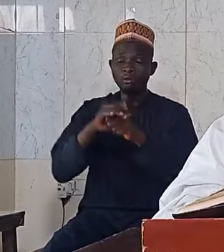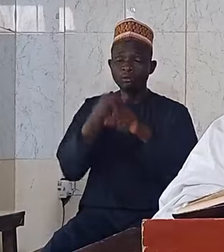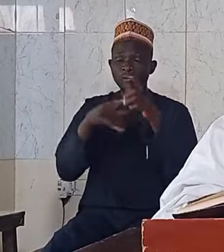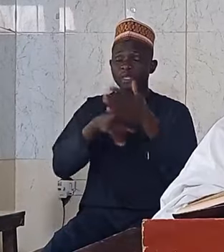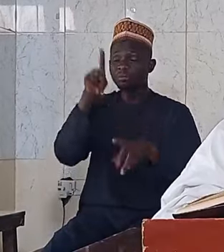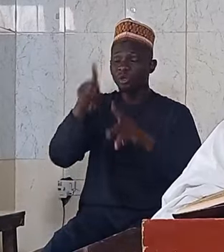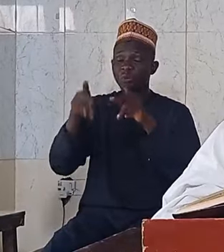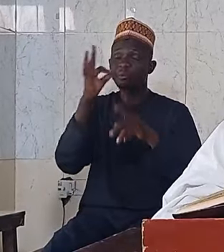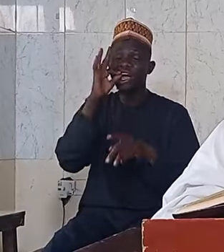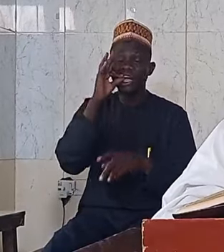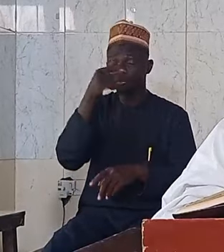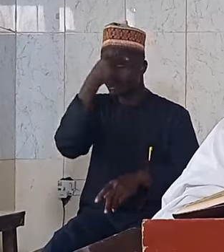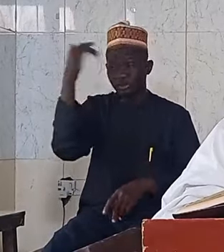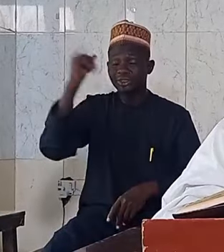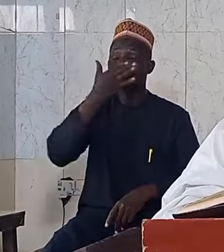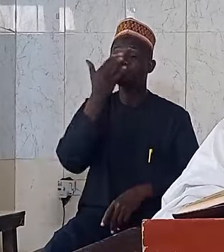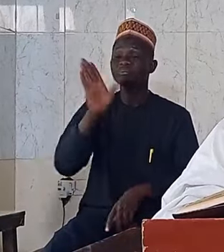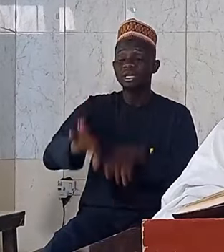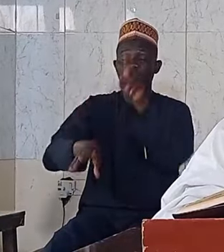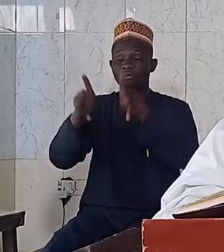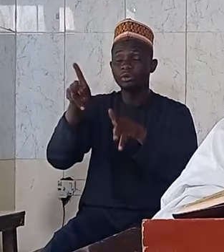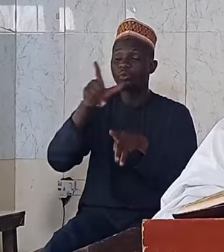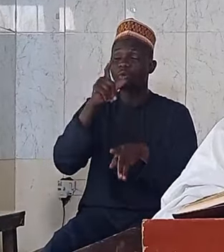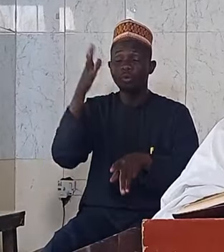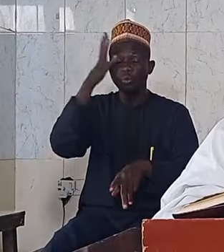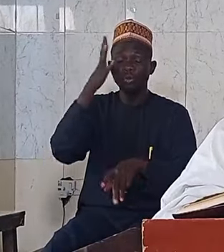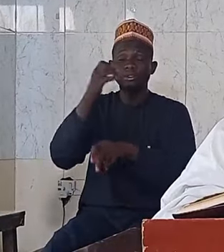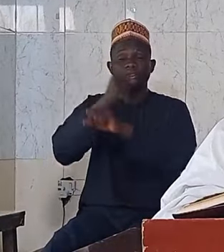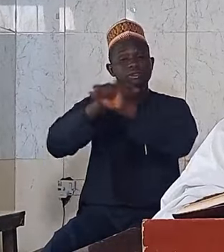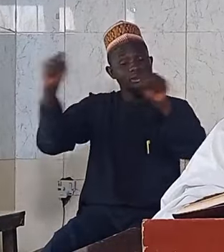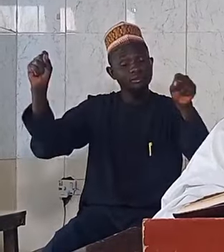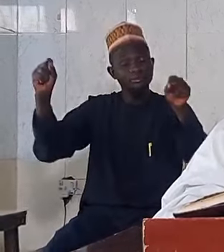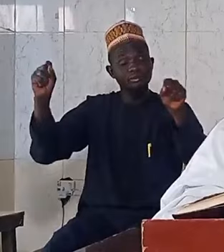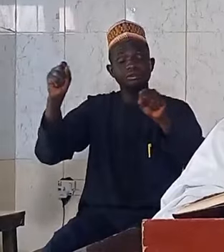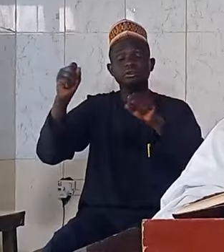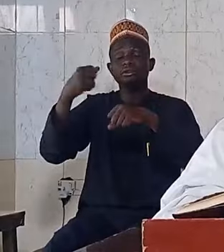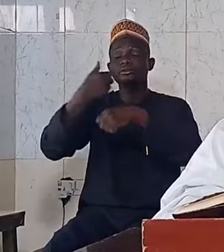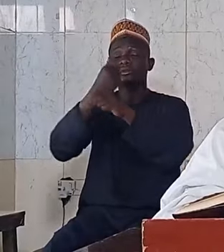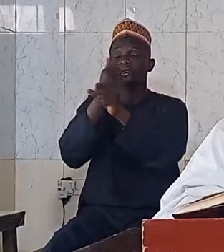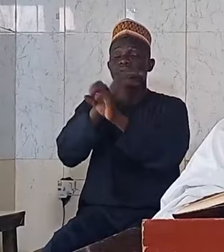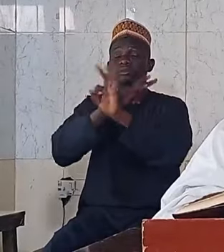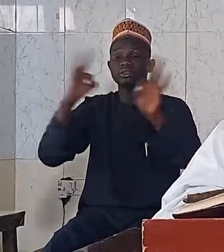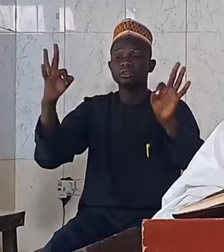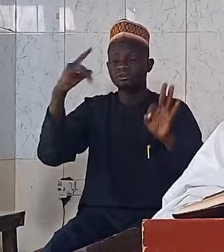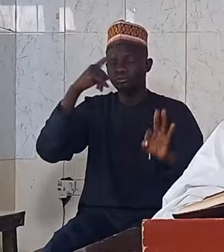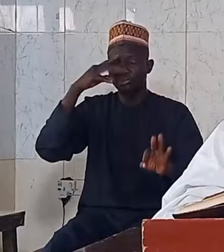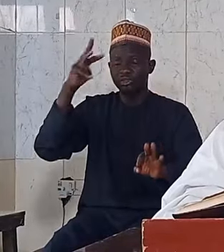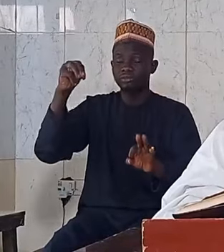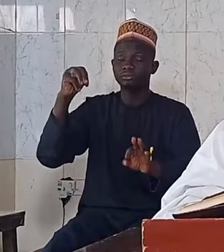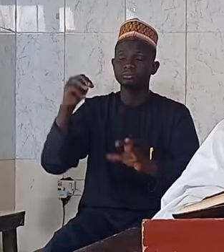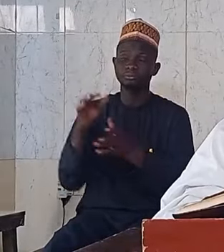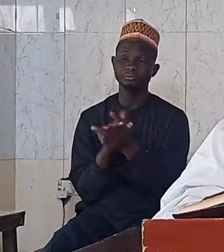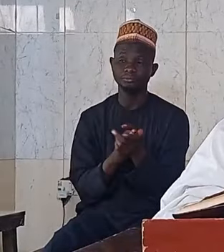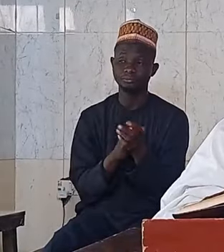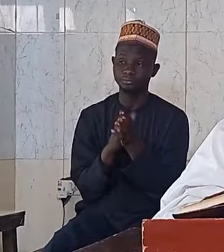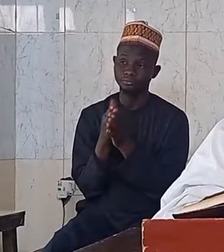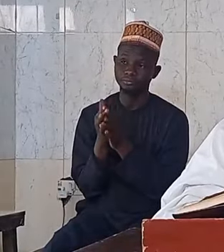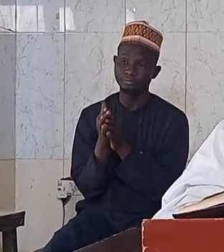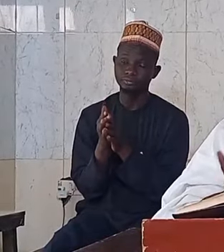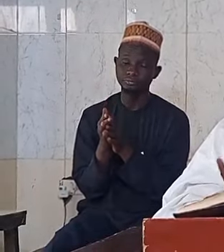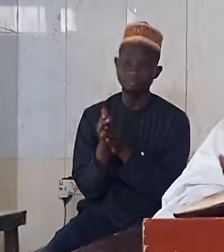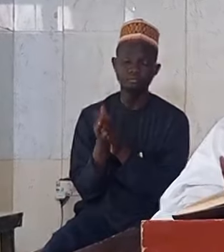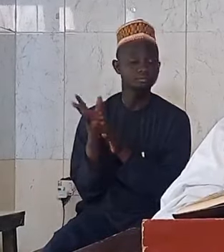adh-dhalimi ahluha wanda zai fidda su daga wannan alqarya wanda ma'abutanta az-zalimai ne